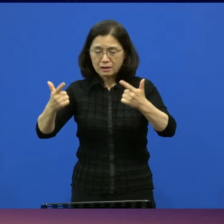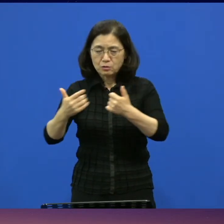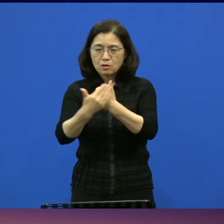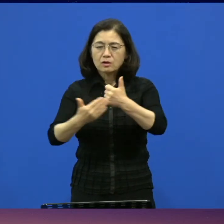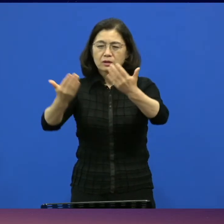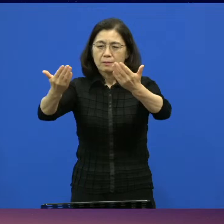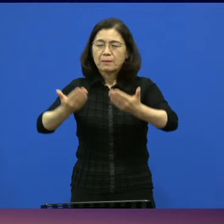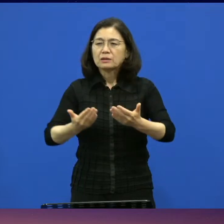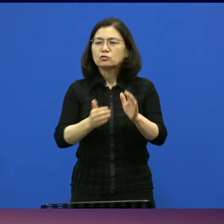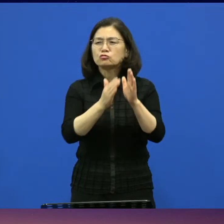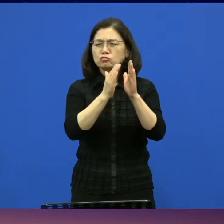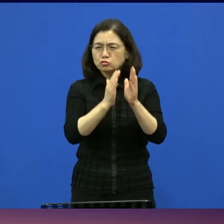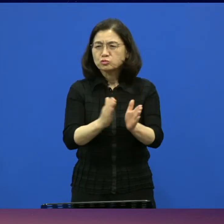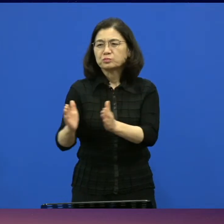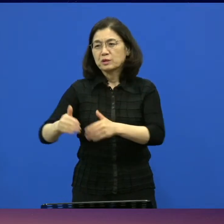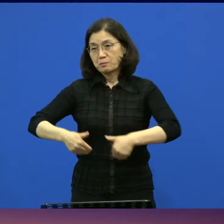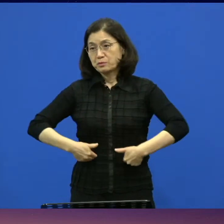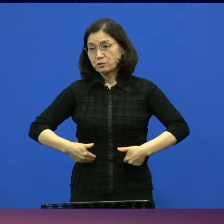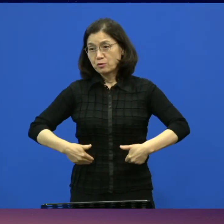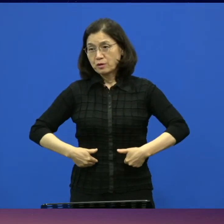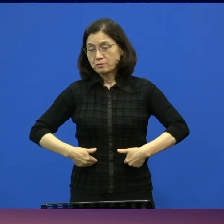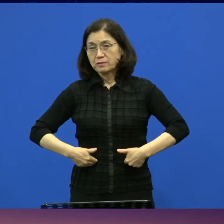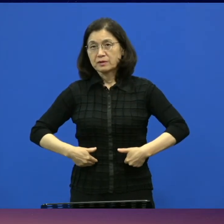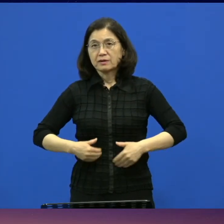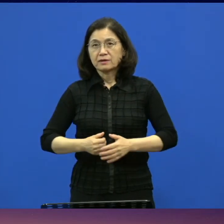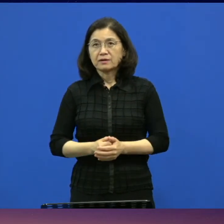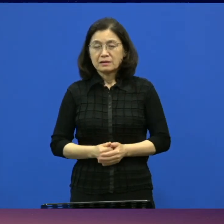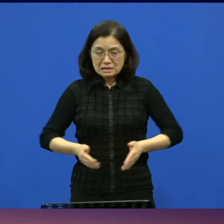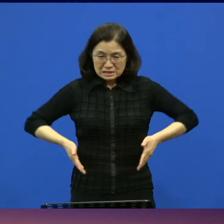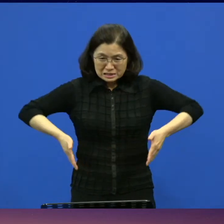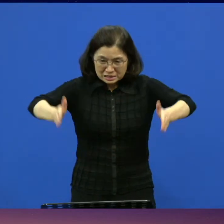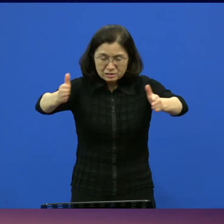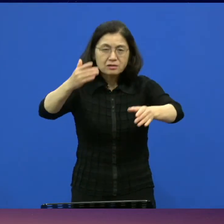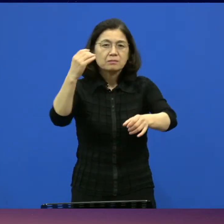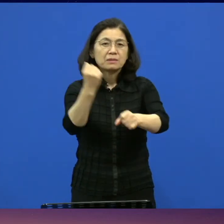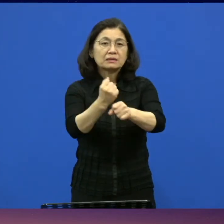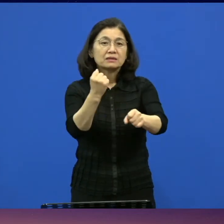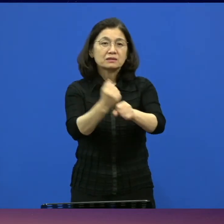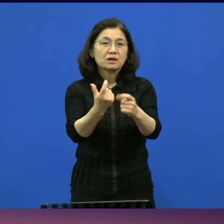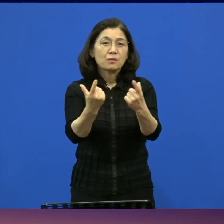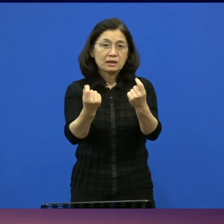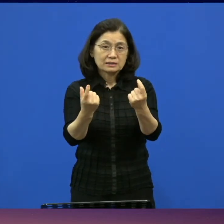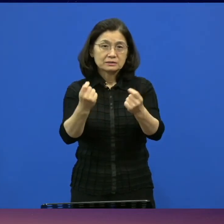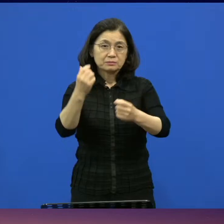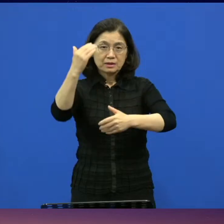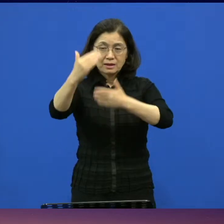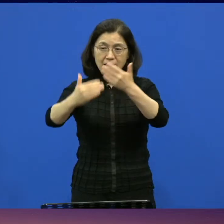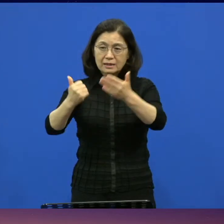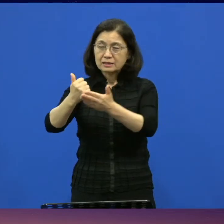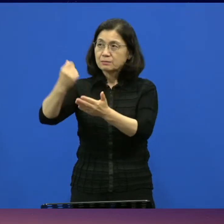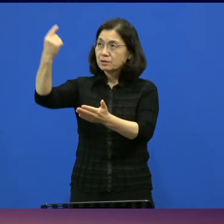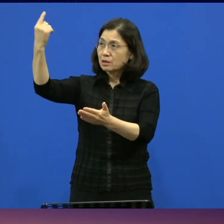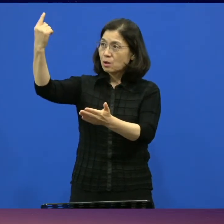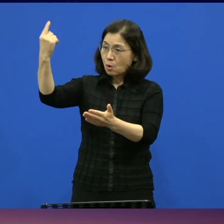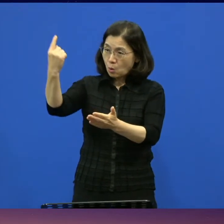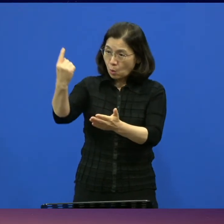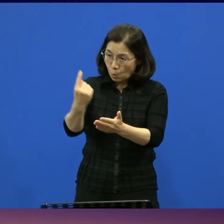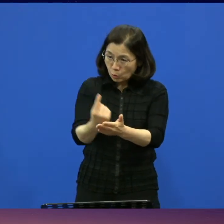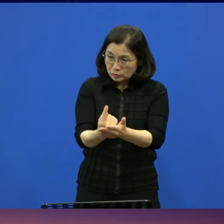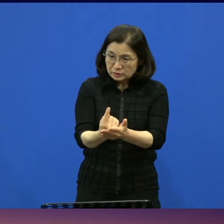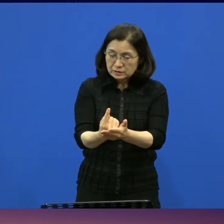해야 돼요. 준비. 그게 길을 닦는 거죠. 그래서 오늘 하나님이 오실 길을 예비하라는 거예요.